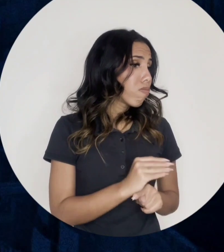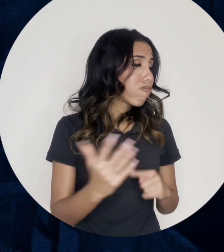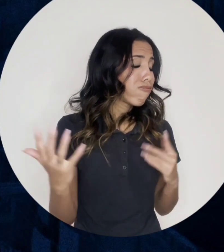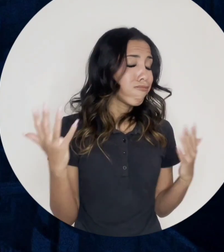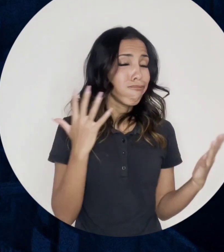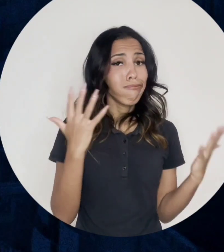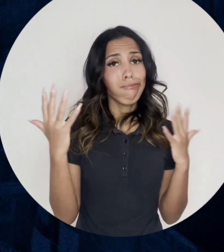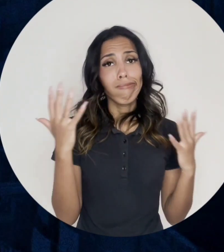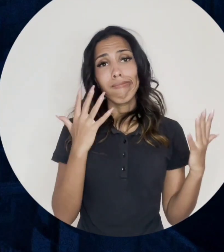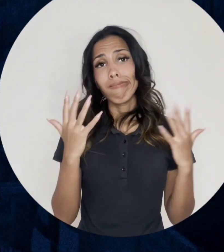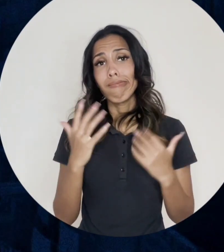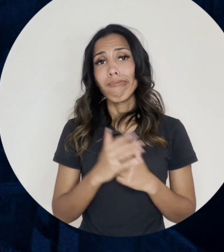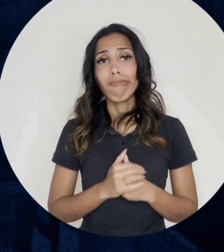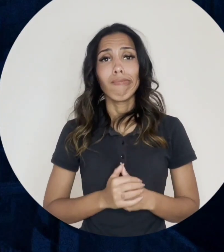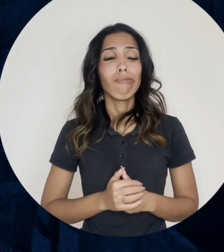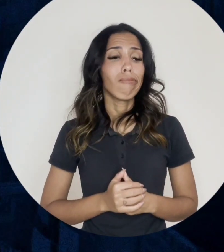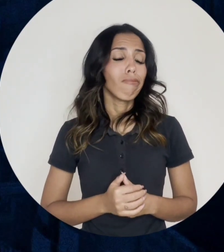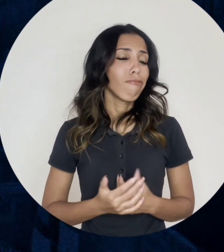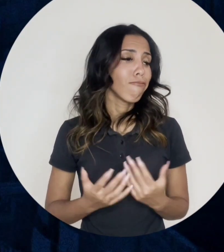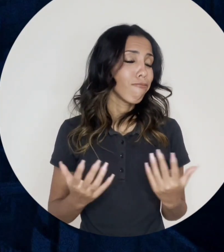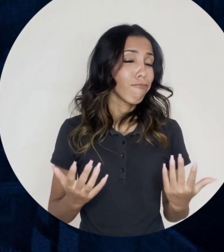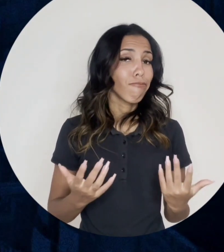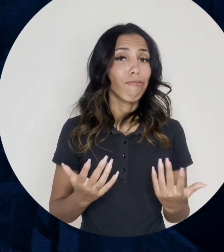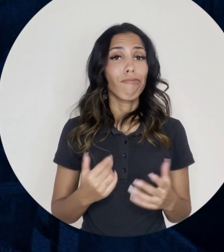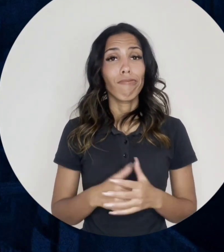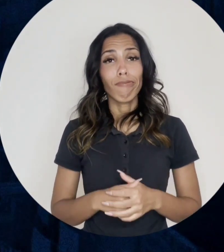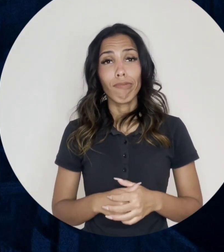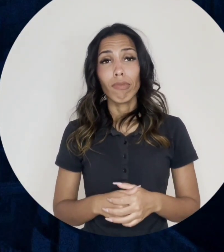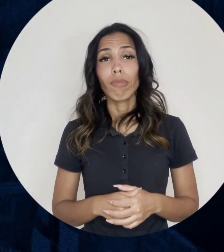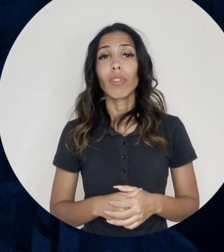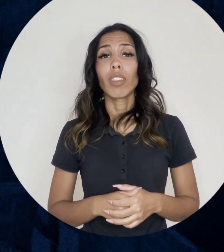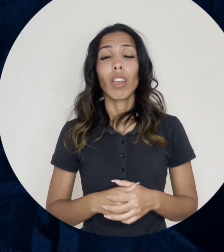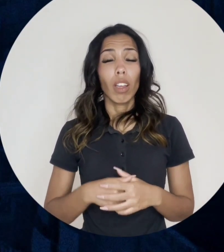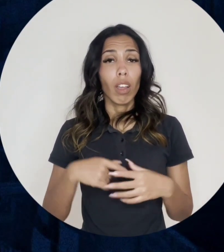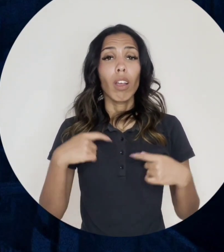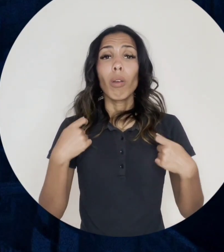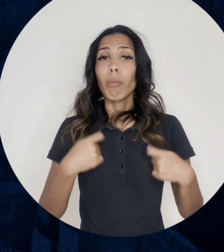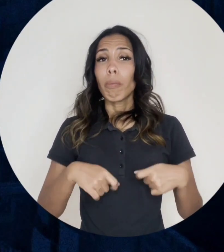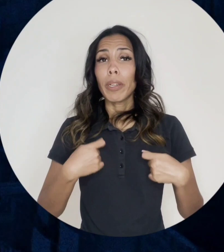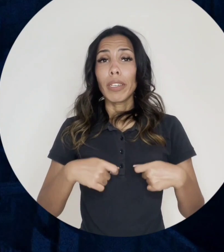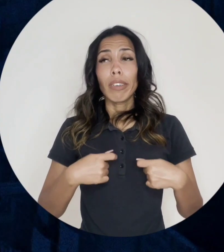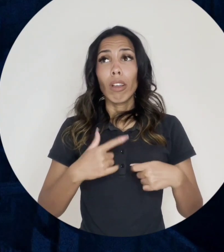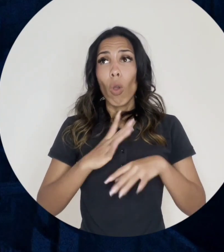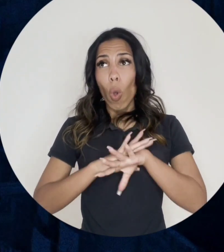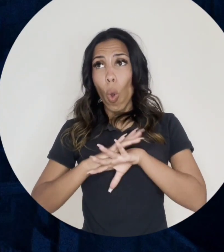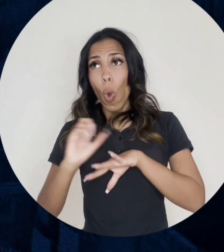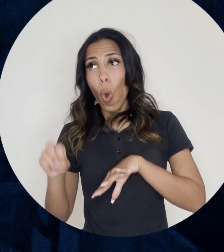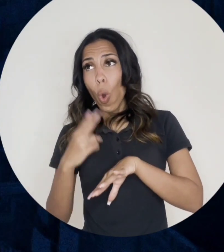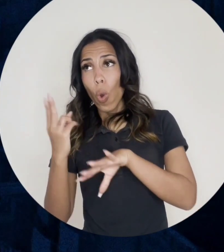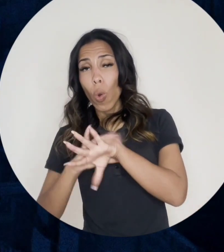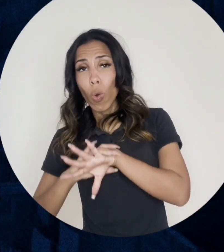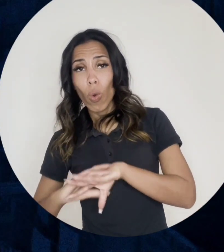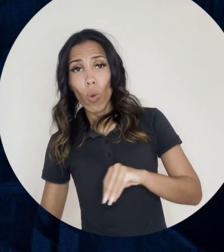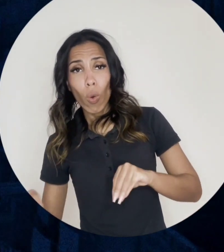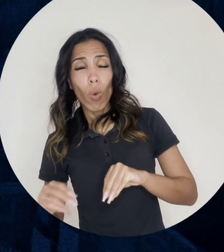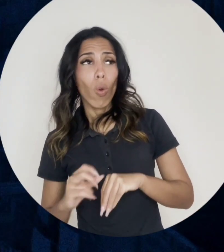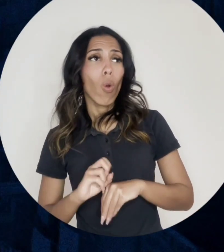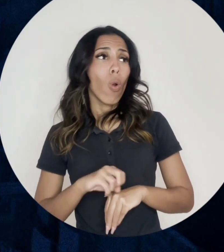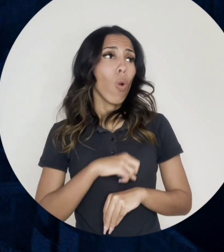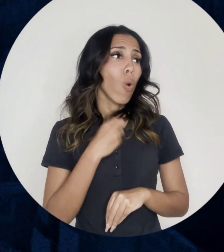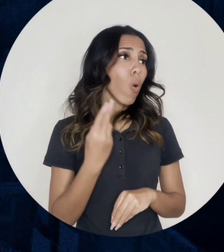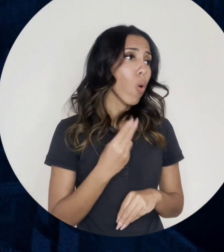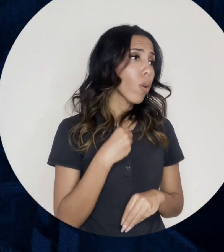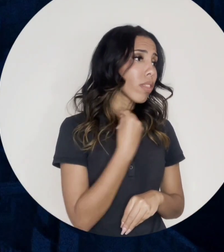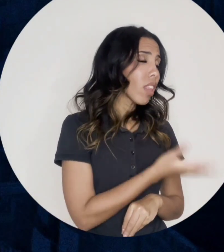Tá, tive uma outra... Não, aí lá tive que abandonar, ou eu me curava, ou eu levava comida para